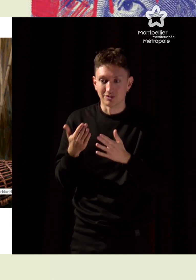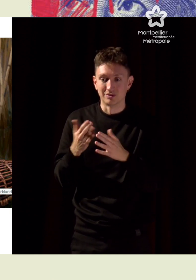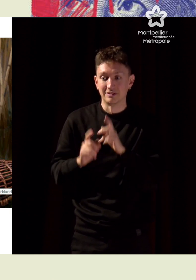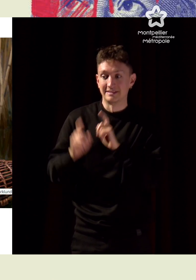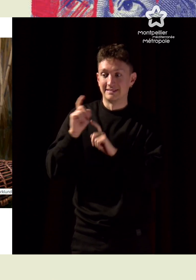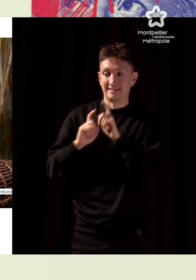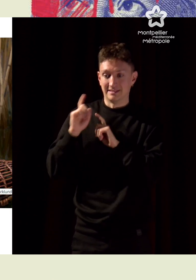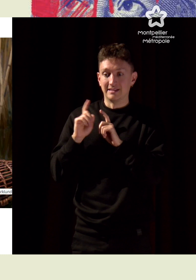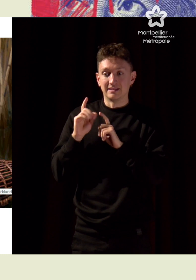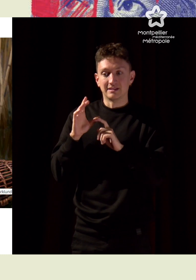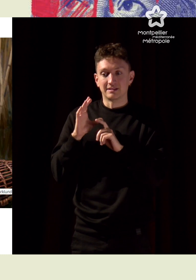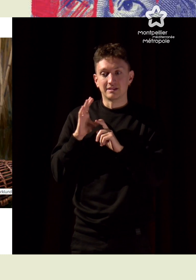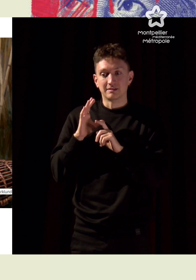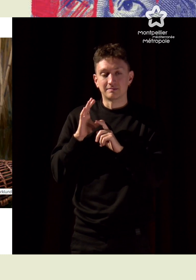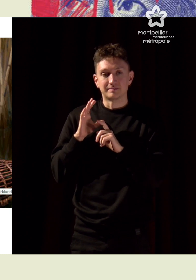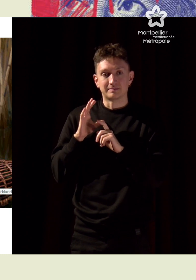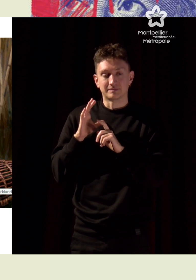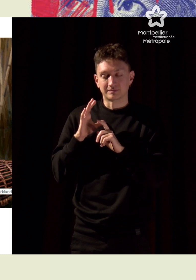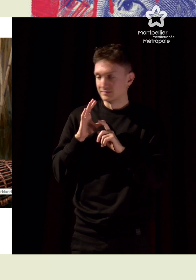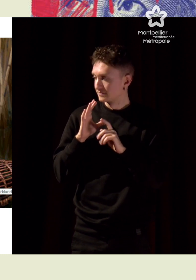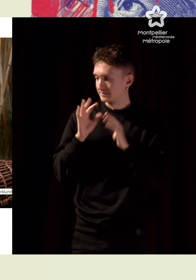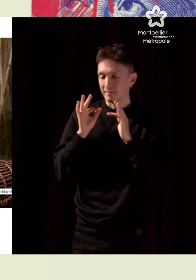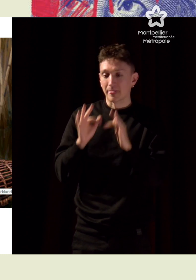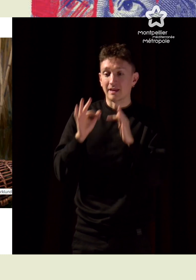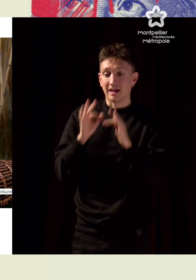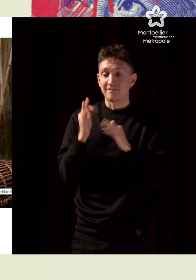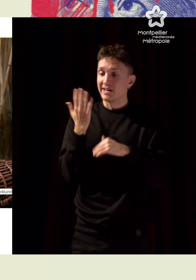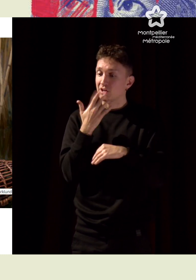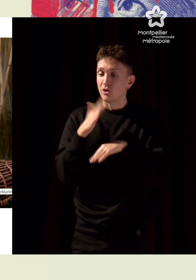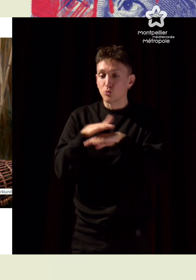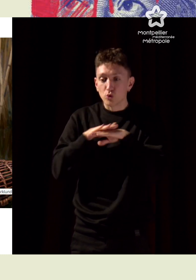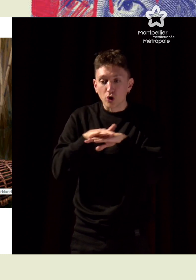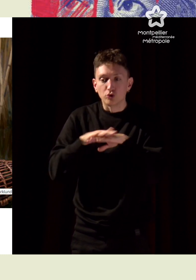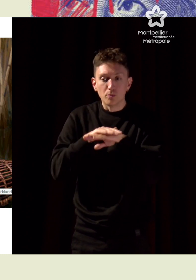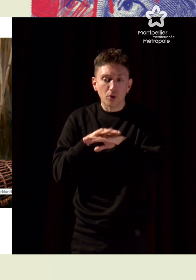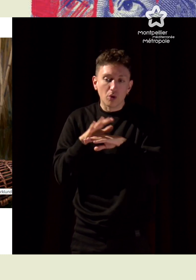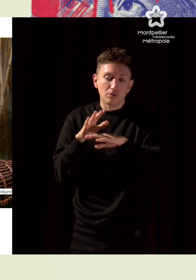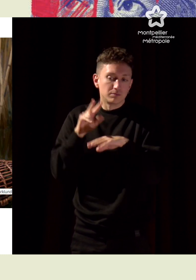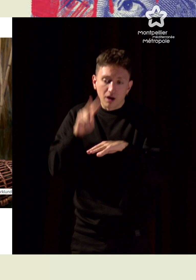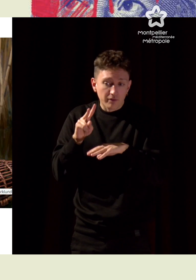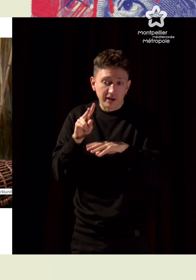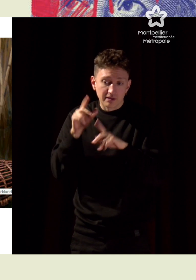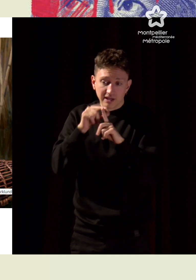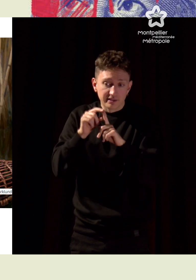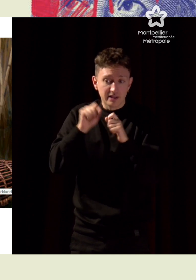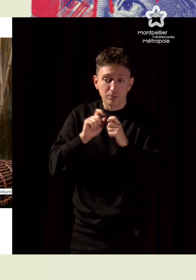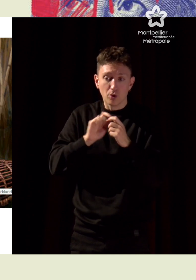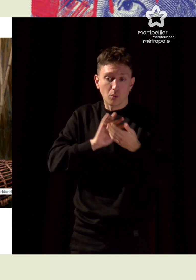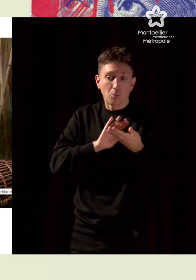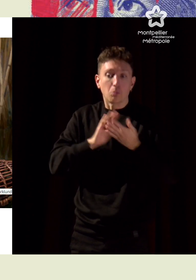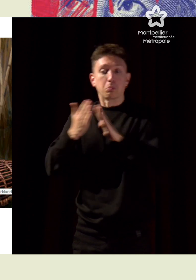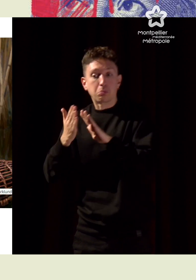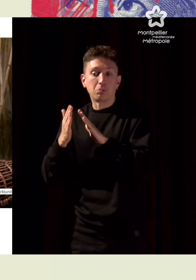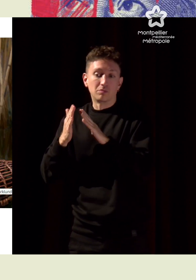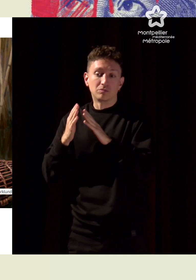sont impliquées dans des différences de couleur de peau. Il y a pas mal de mutations qui font qu'on est d'une couleur de peau plus ou moins claire ou plus ou moins